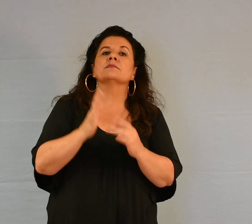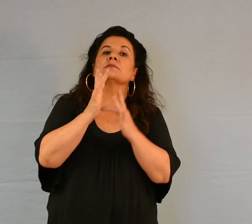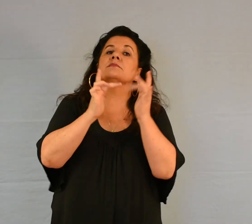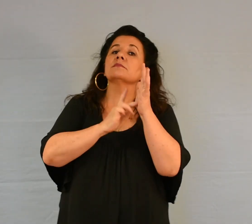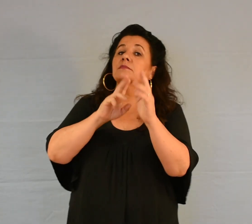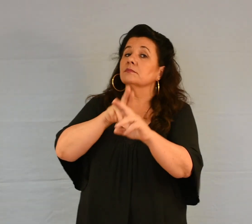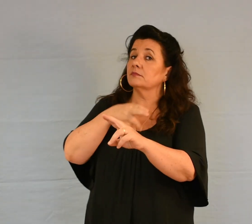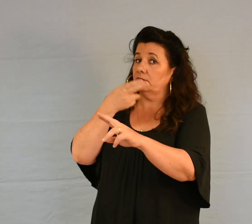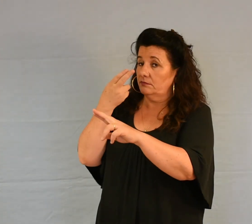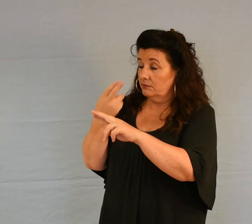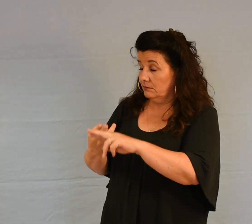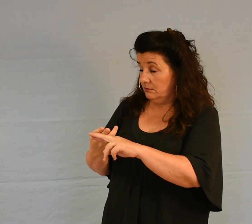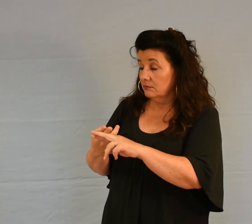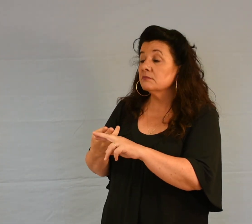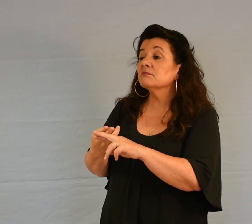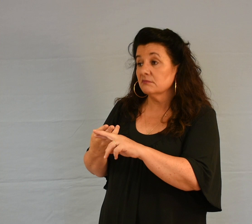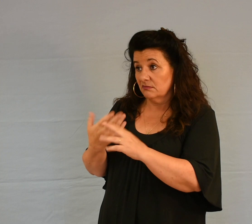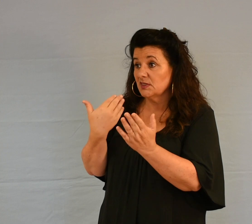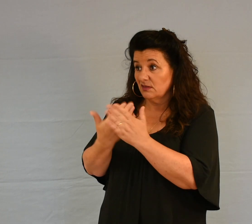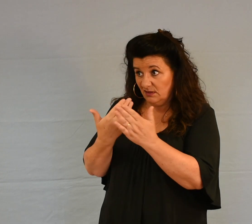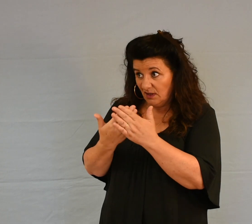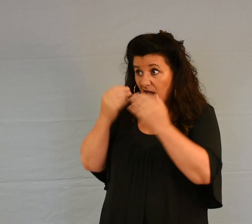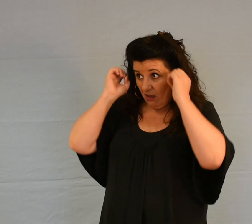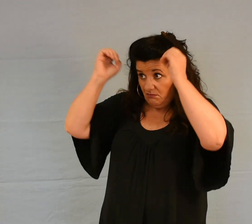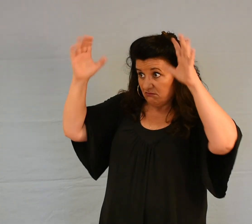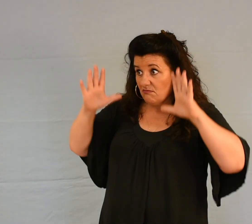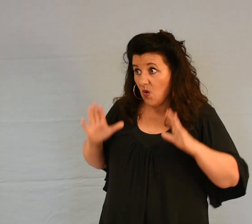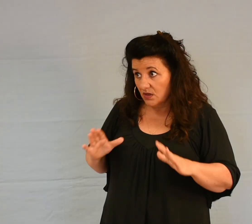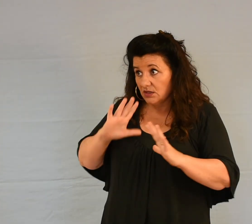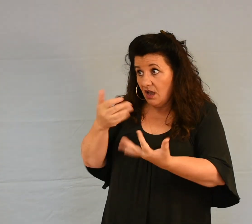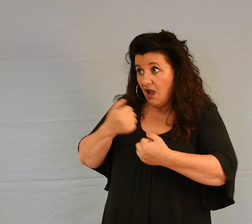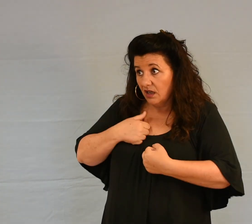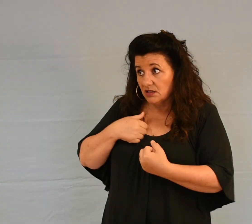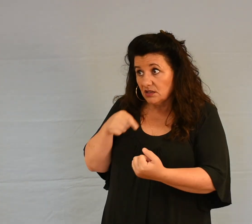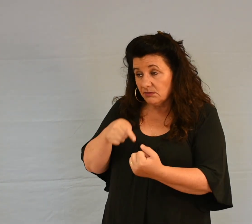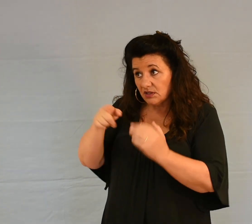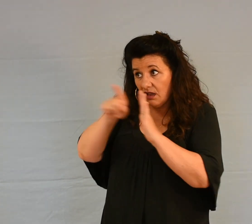« C'est en raison de la dureté de vos cœurs qu'il a formulé pour vous cette règle.